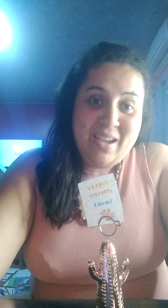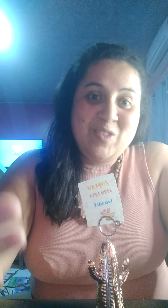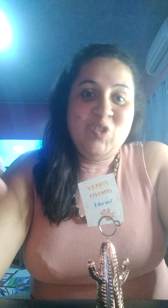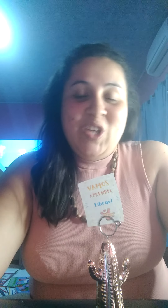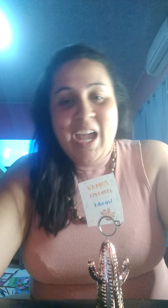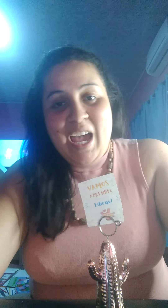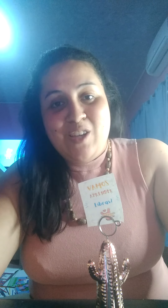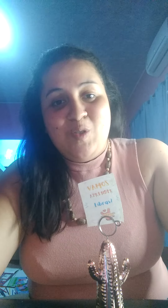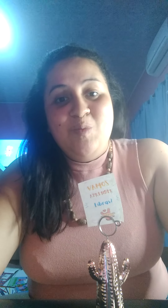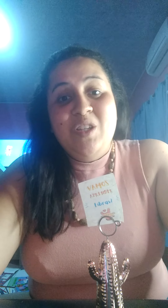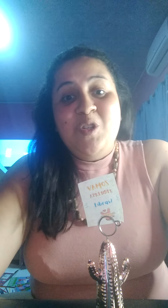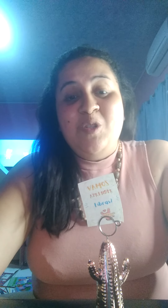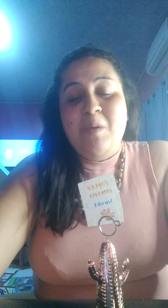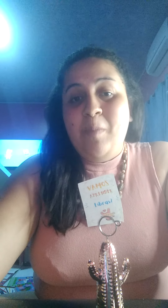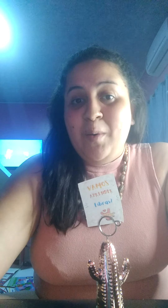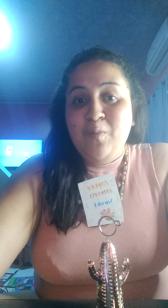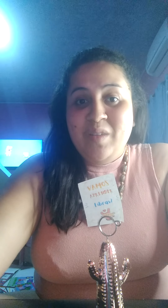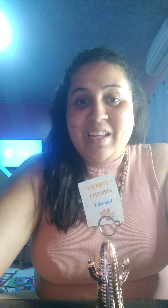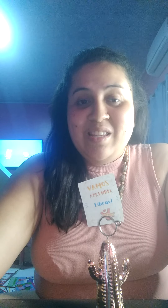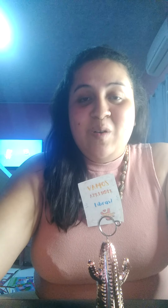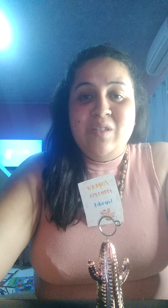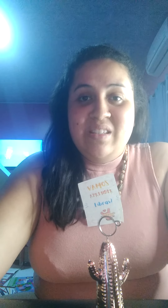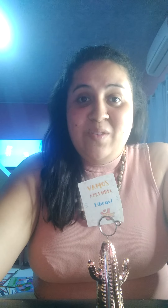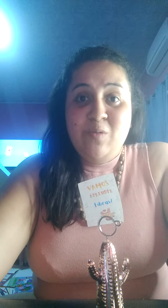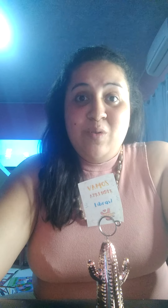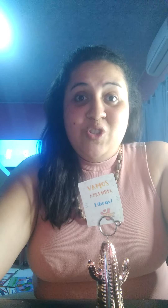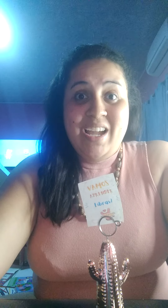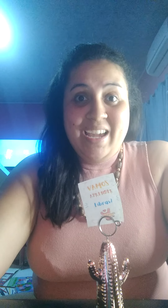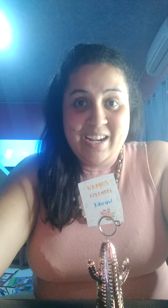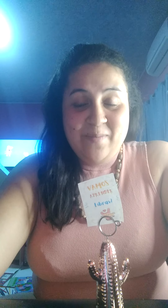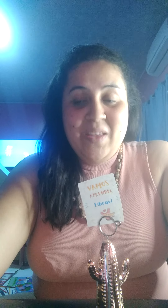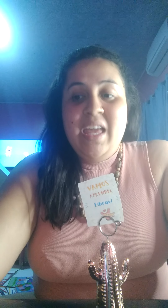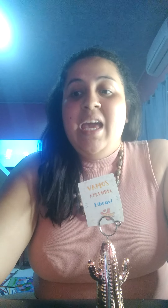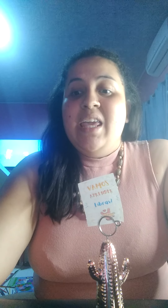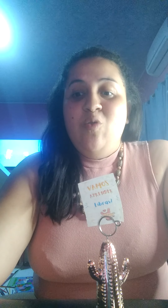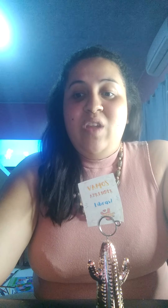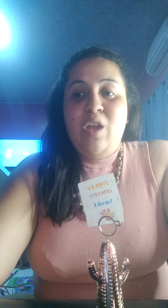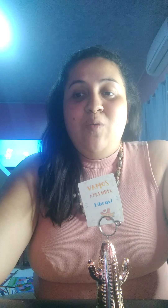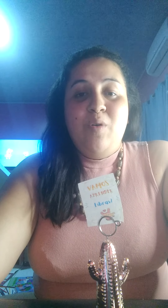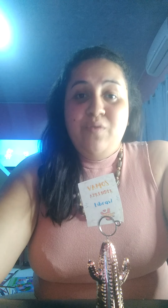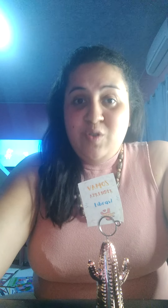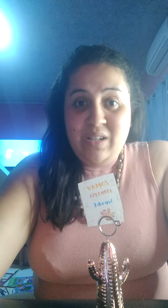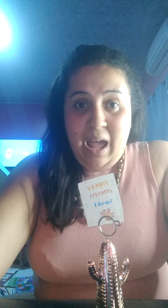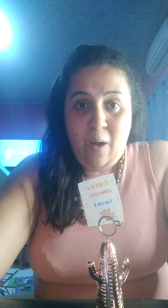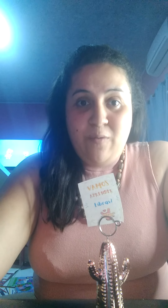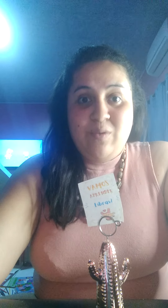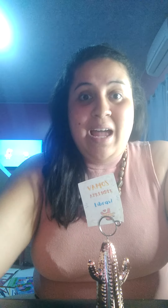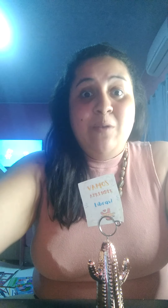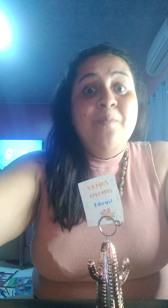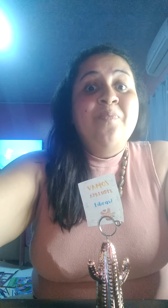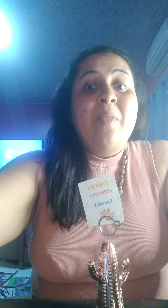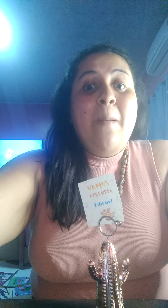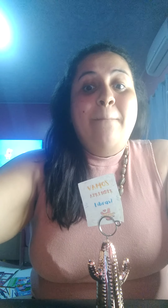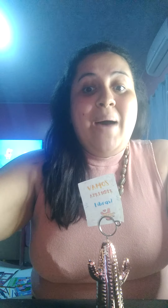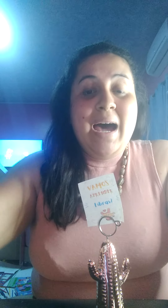dos gestos, muita gente me pergunta isso, inclusive no meu Instagram, que eu tenho profissional voltado